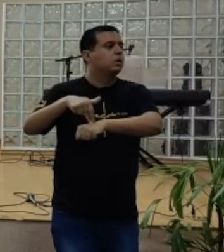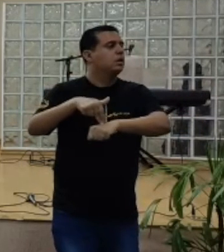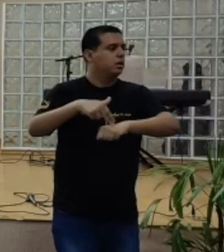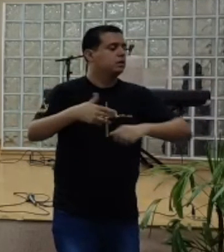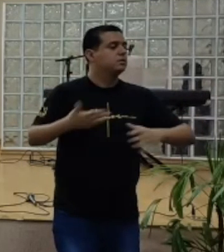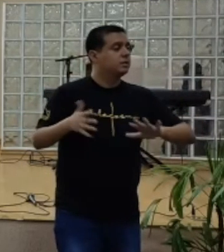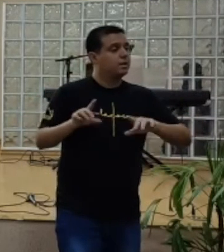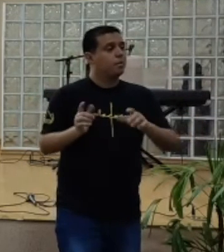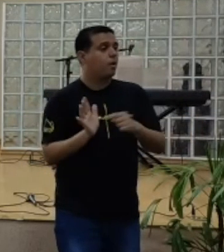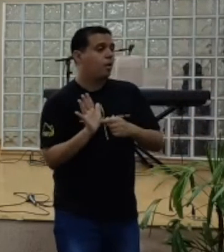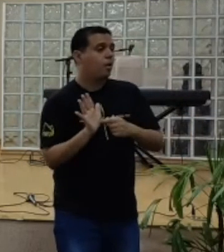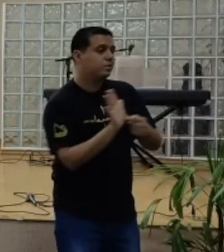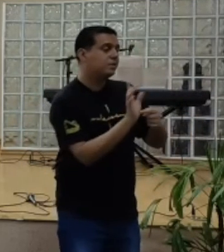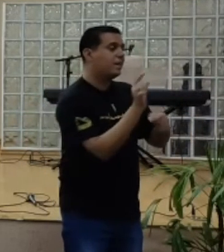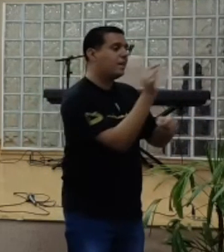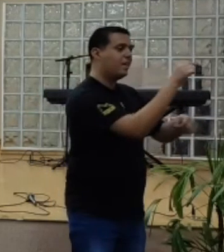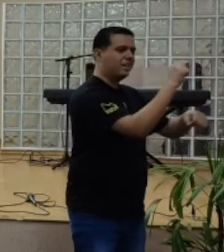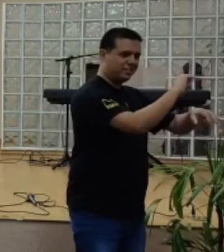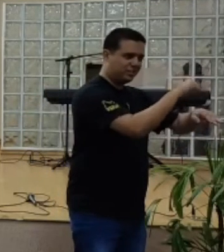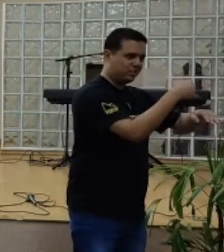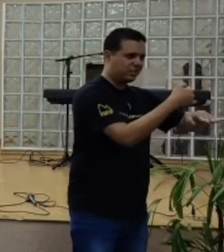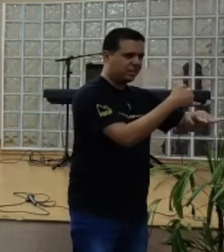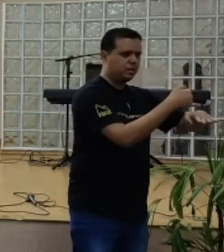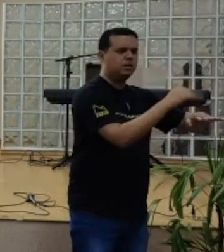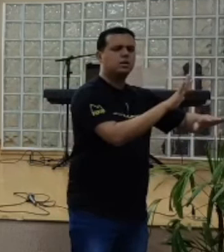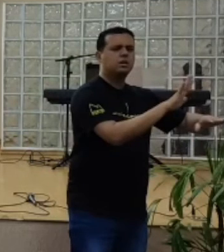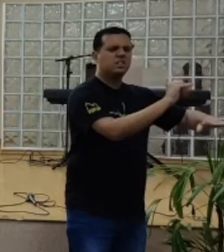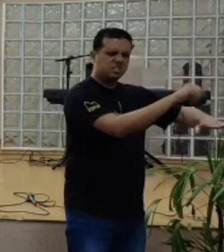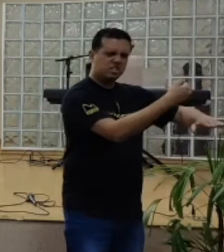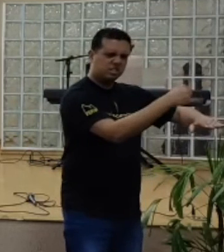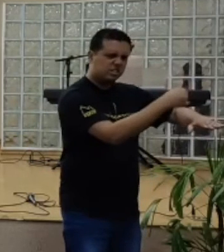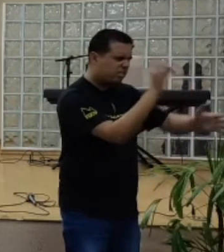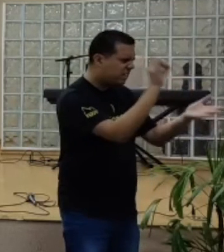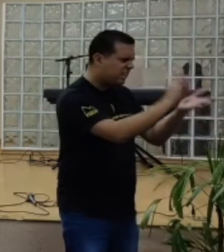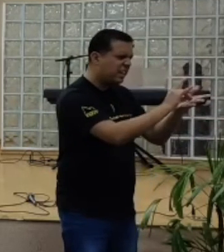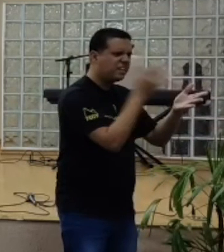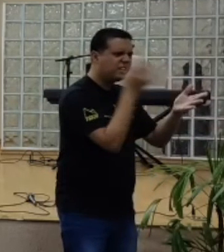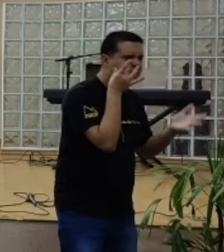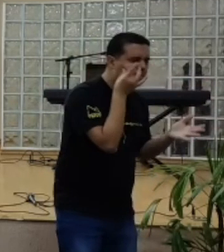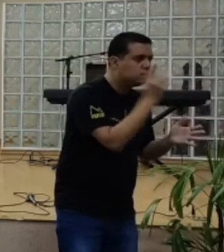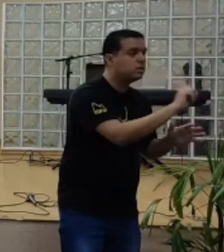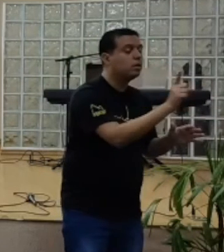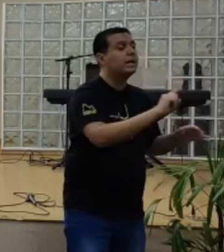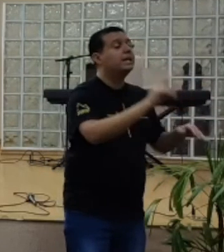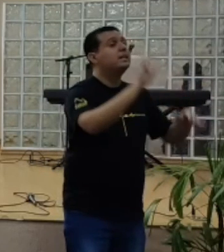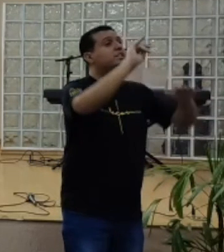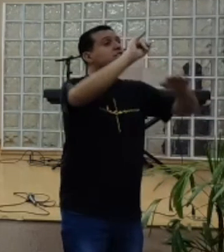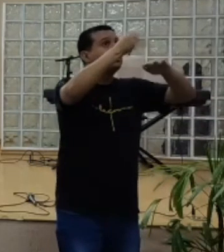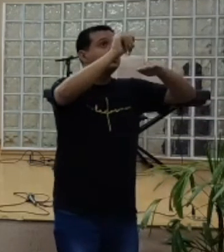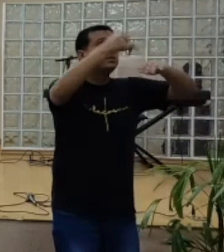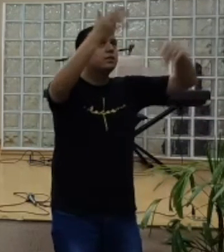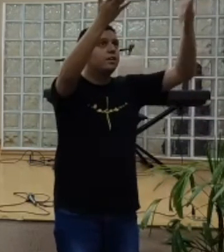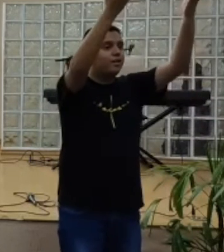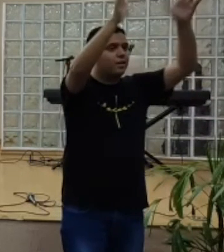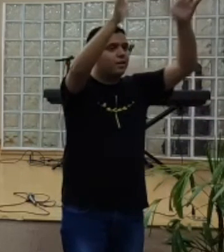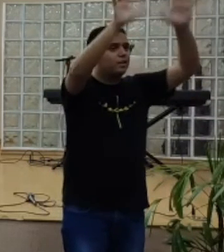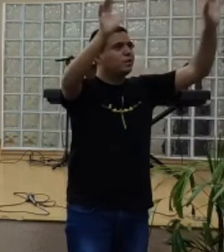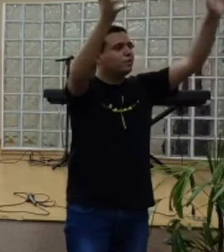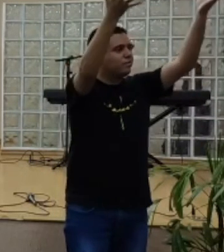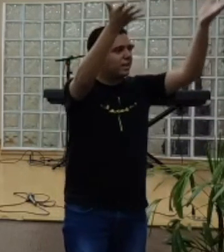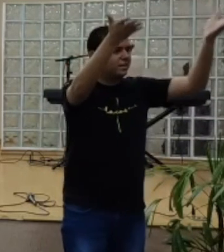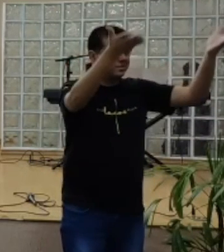templo? Não. Para Jerusalém que desce do céu. Então, Paulo faz